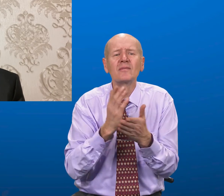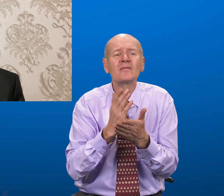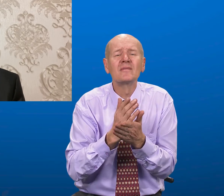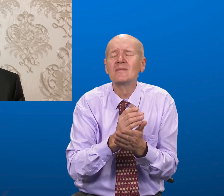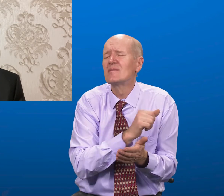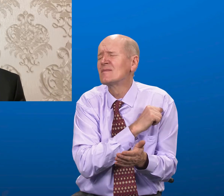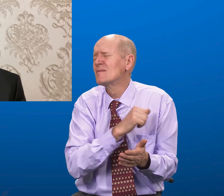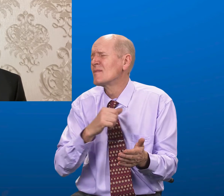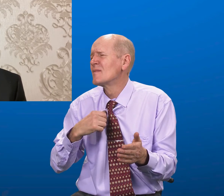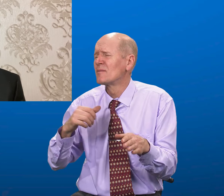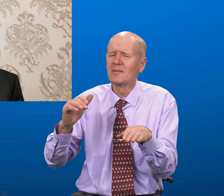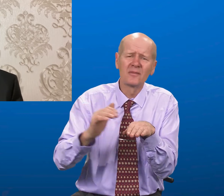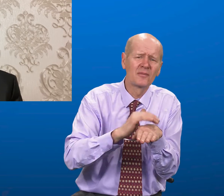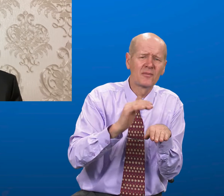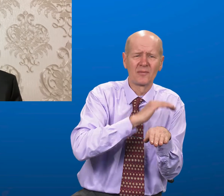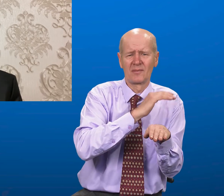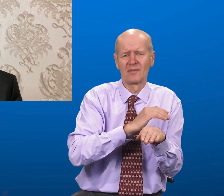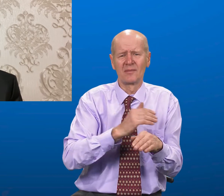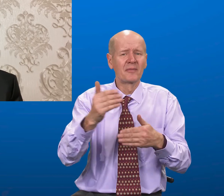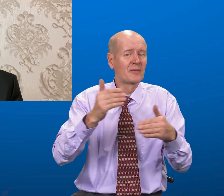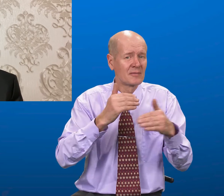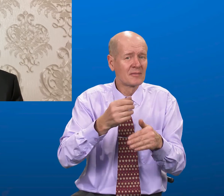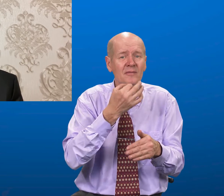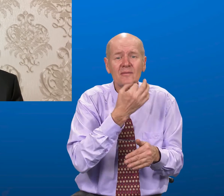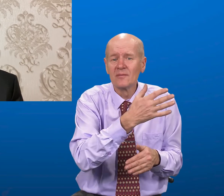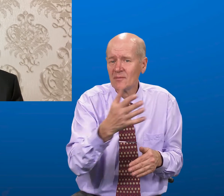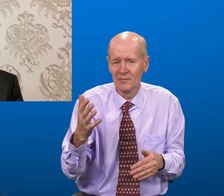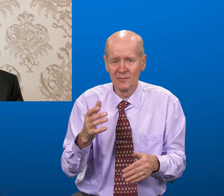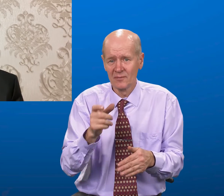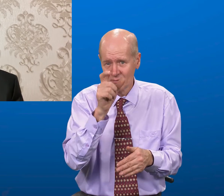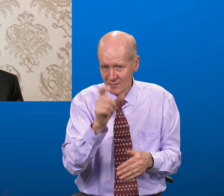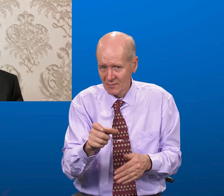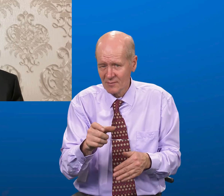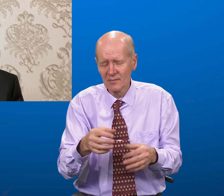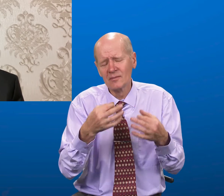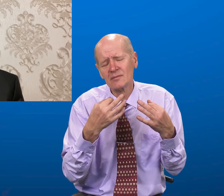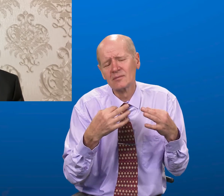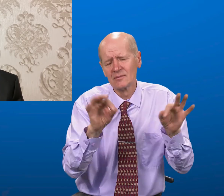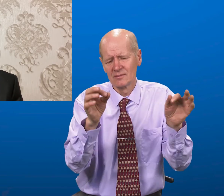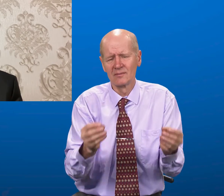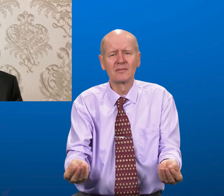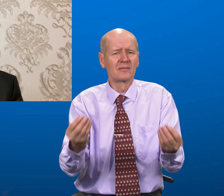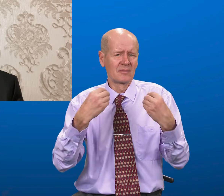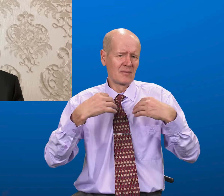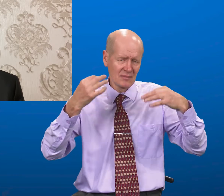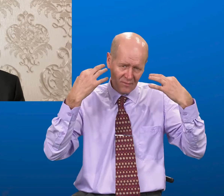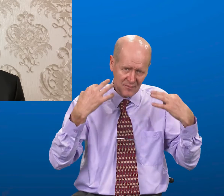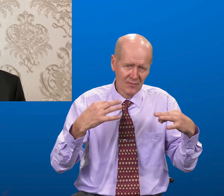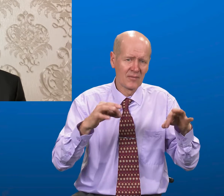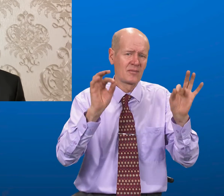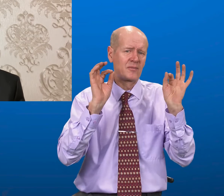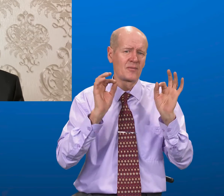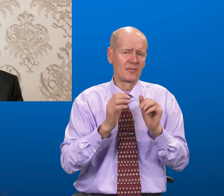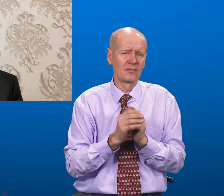самым гуманным отношением по отношению к любому человеку. Отпустить,